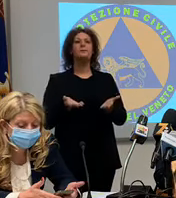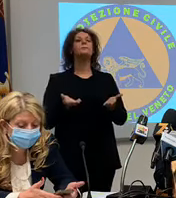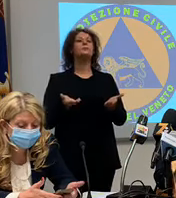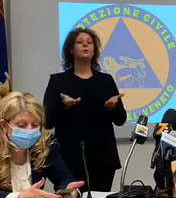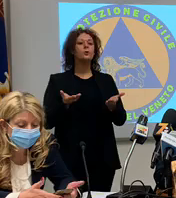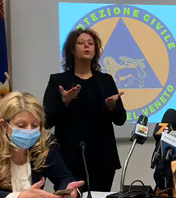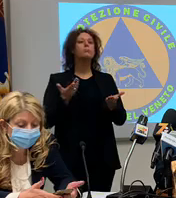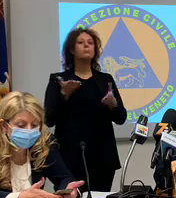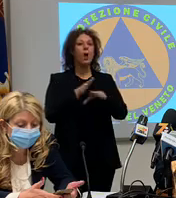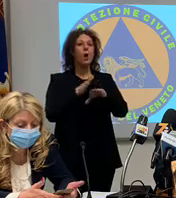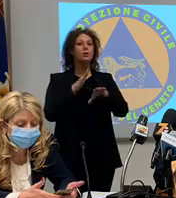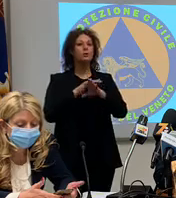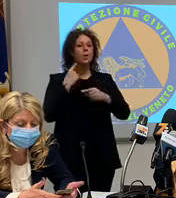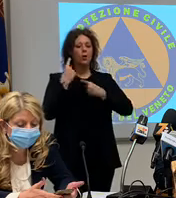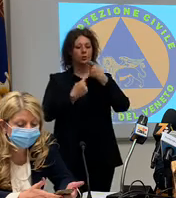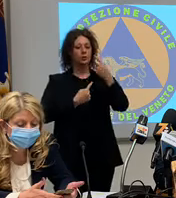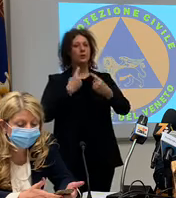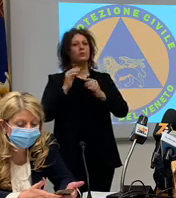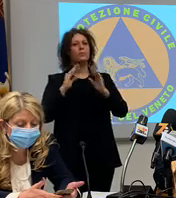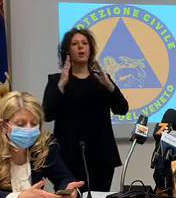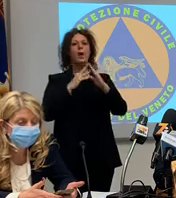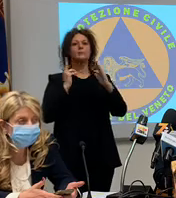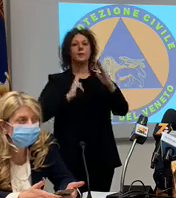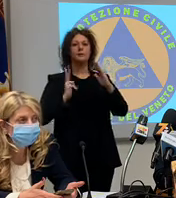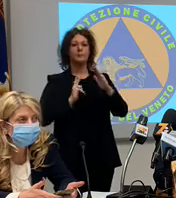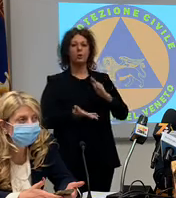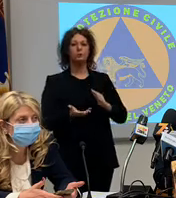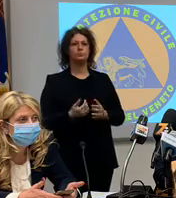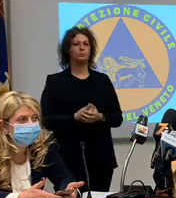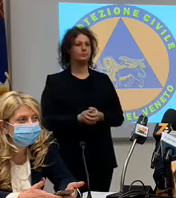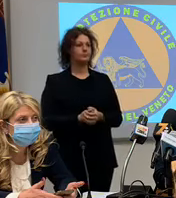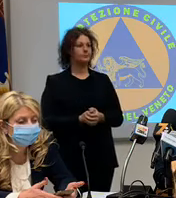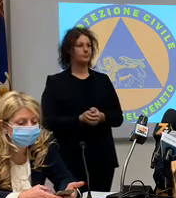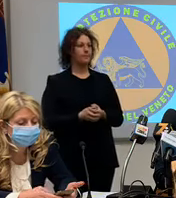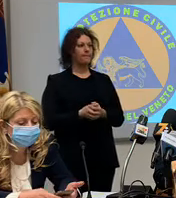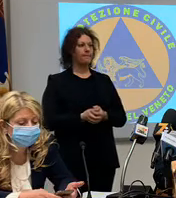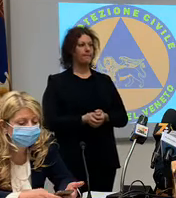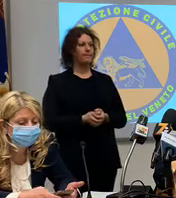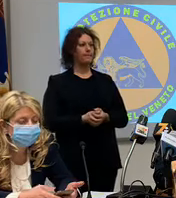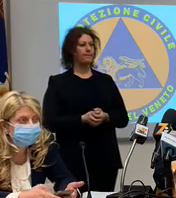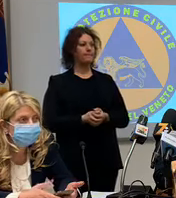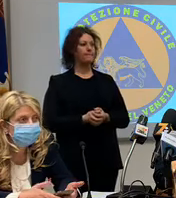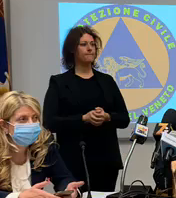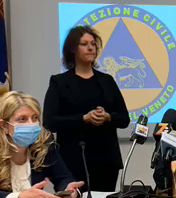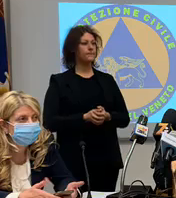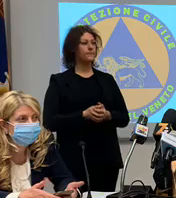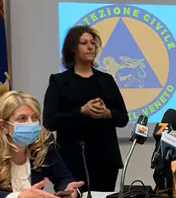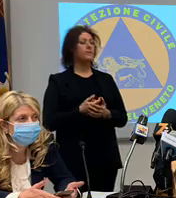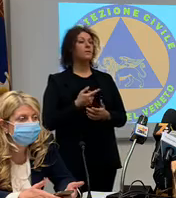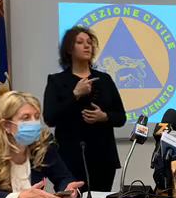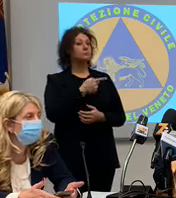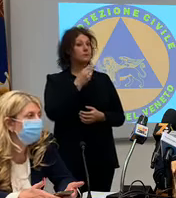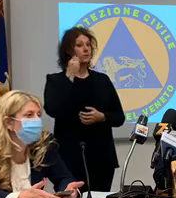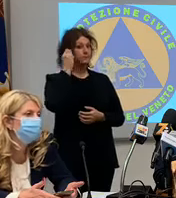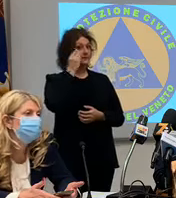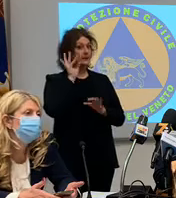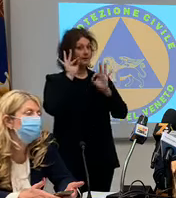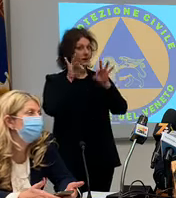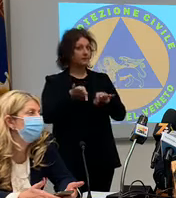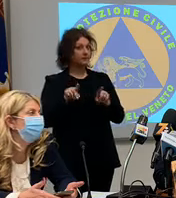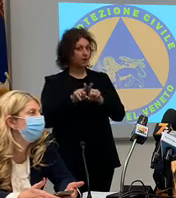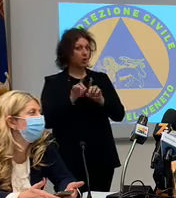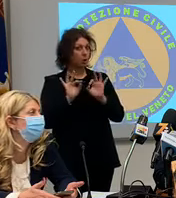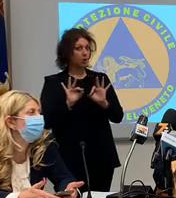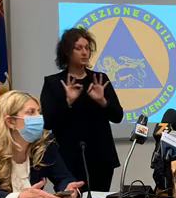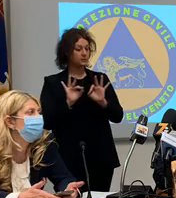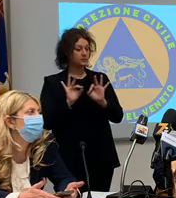quella della casa di riposo lei si sarebbe atteso una seconda Ondata così così pestifera Sì sì